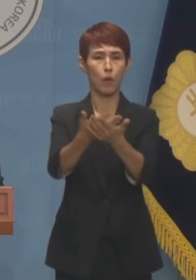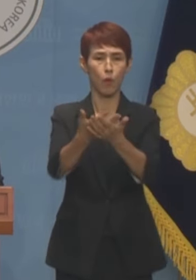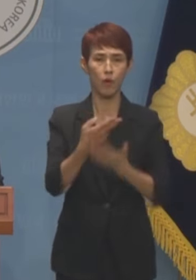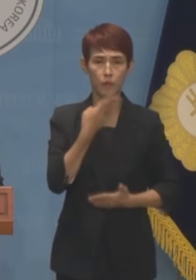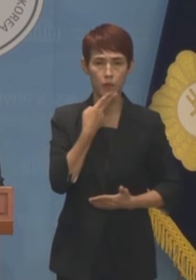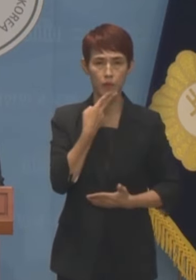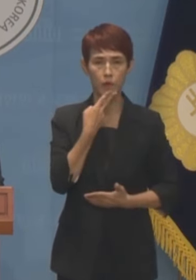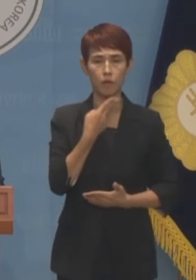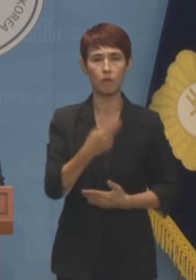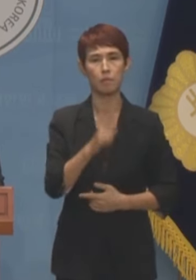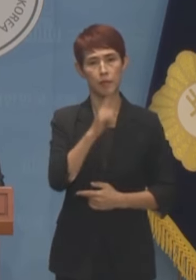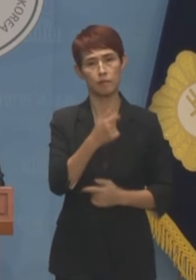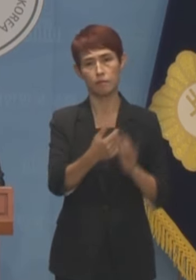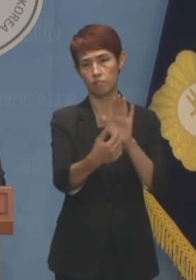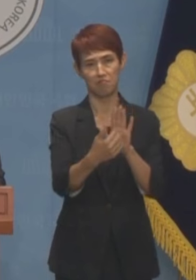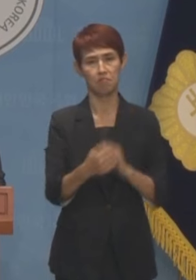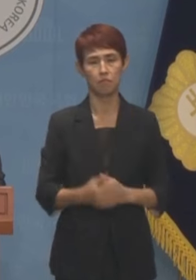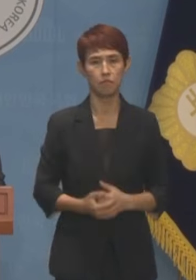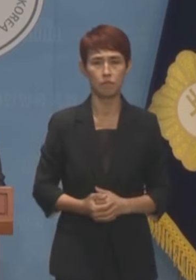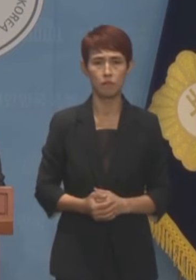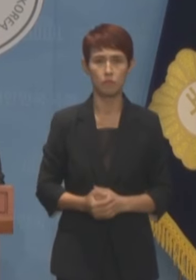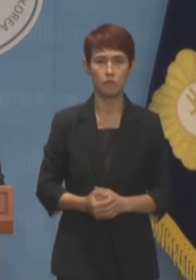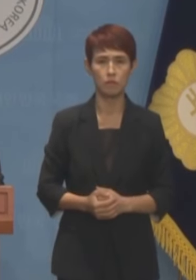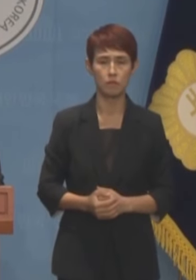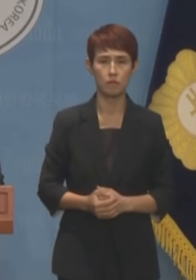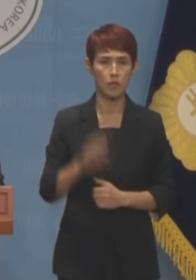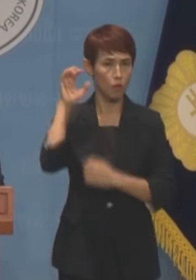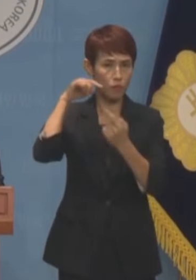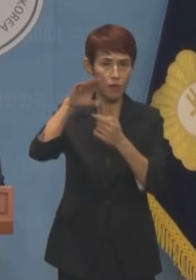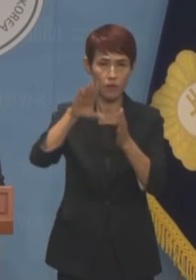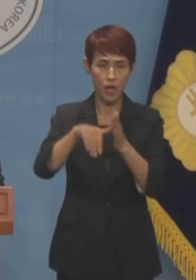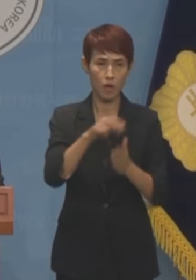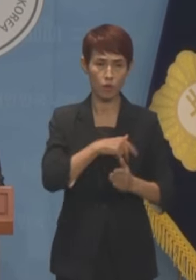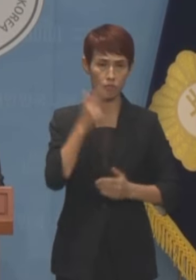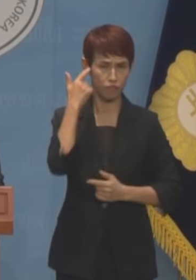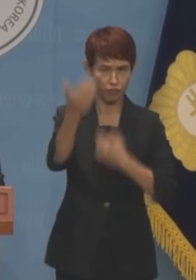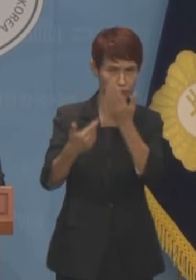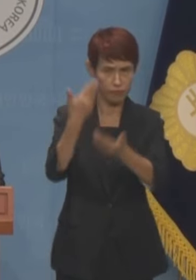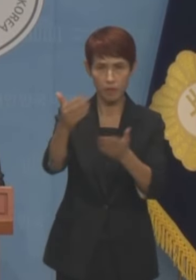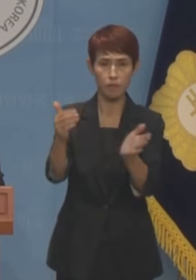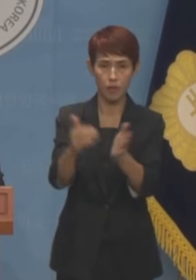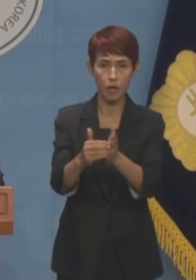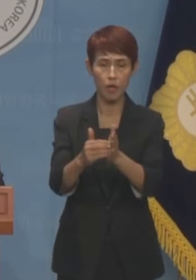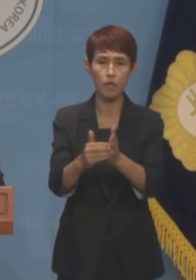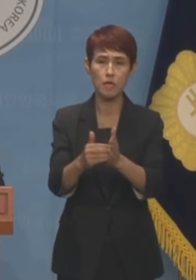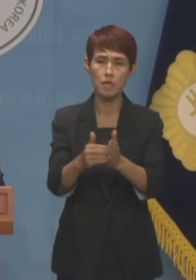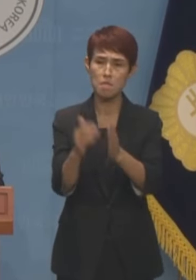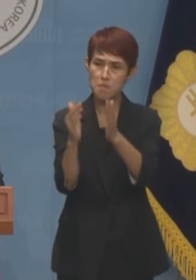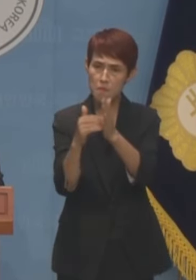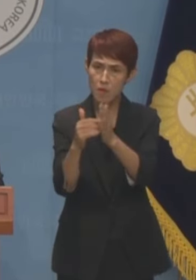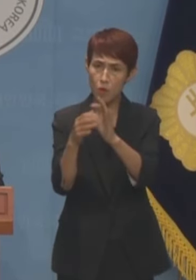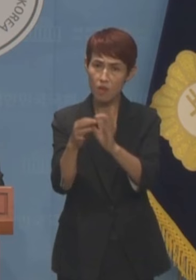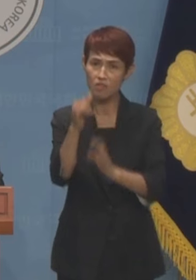증언을 거부했습니다 청문의 과정에서 여 의원들이 지적한 바와 같이 직무상 비밀에